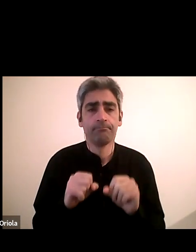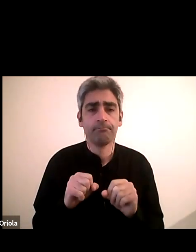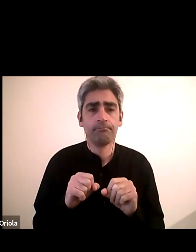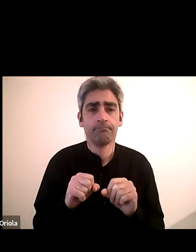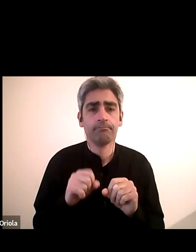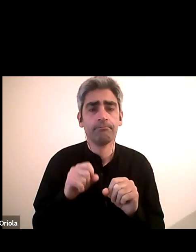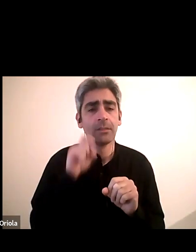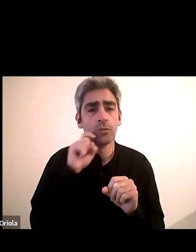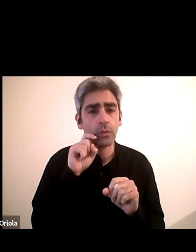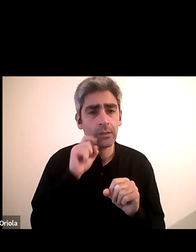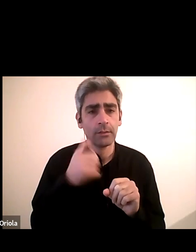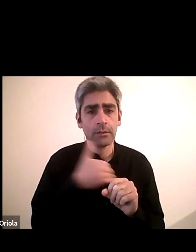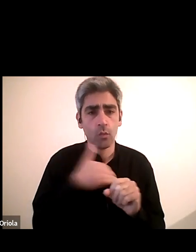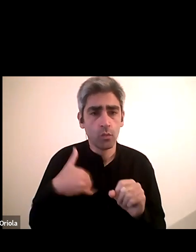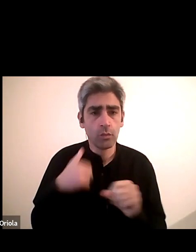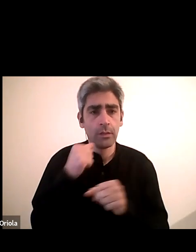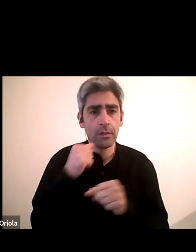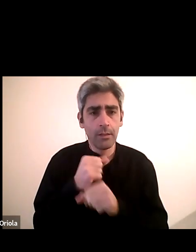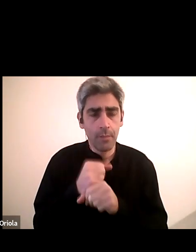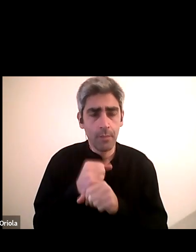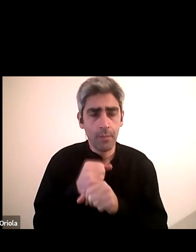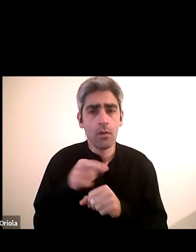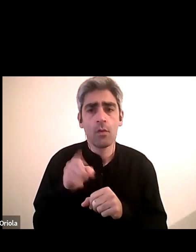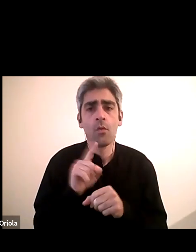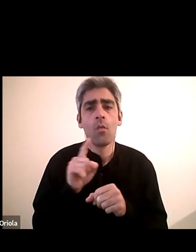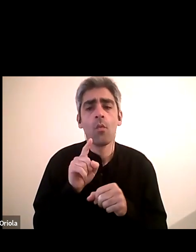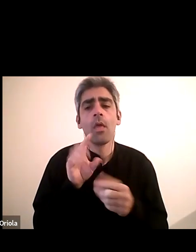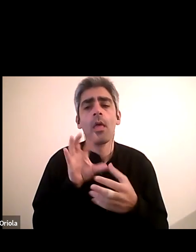de segurança e saúde do trabalho que não é propriamente